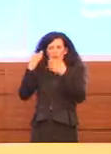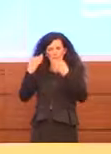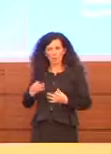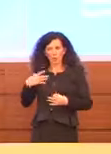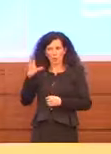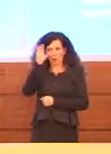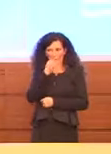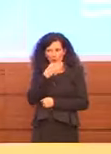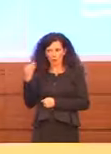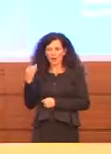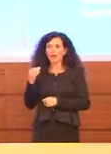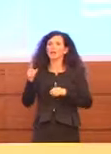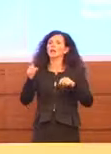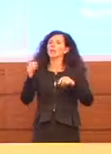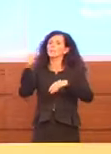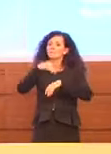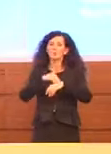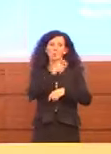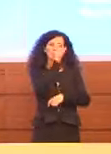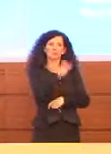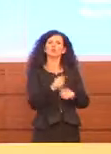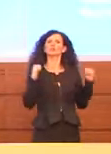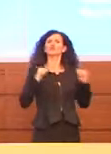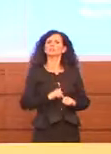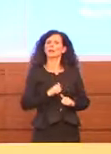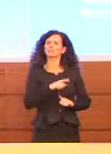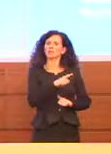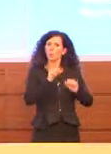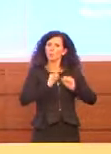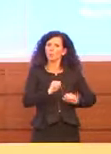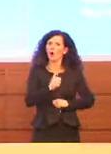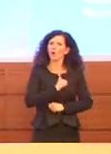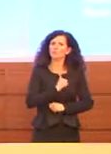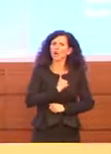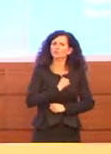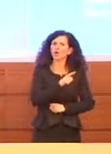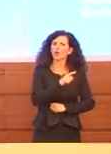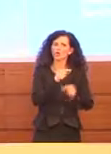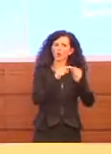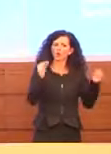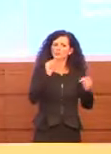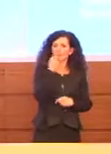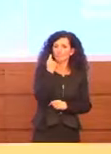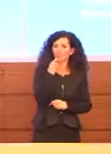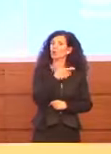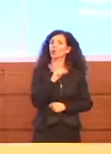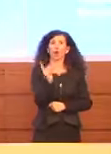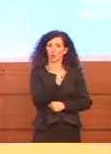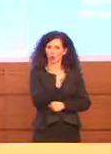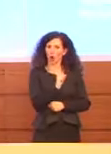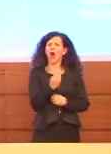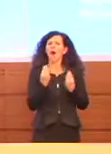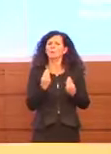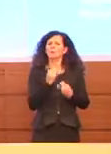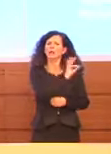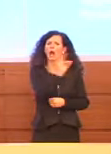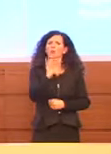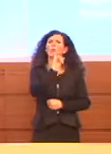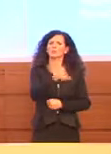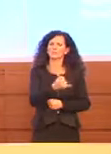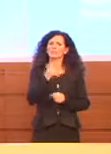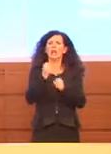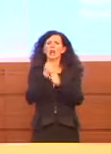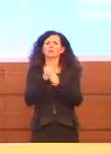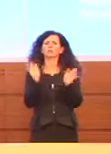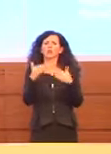quelle ai tamponi privati cioè si può fare un tampone privatamente se non si può fare perché qualcuno lo sta facendo perché alcuni laboratorio